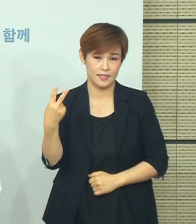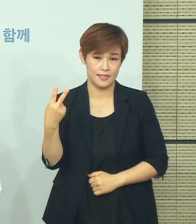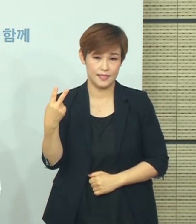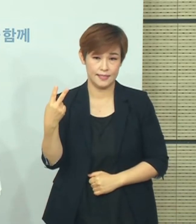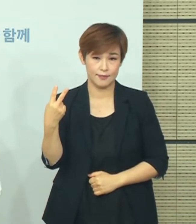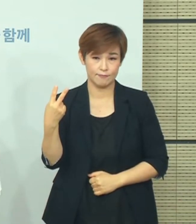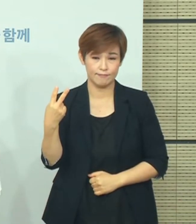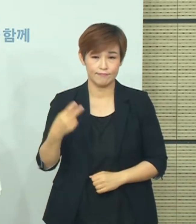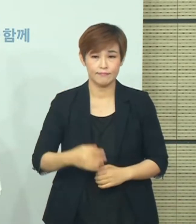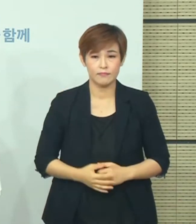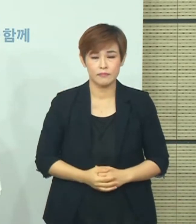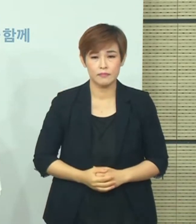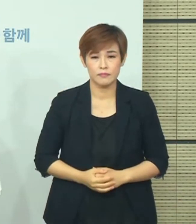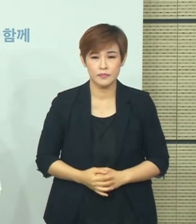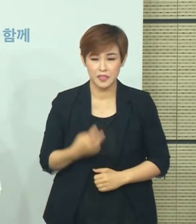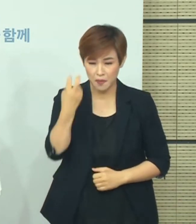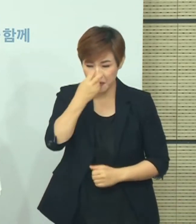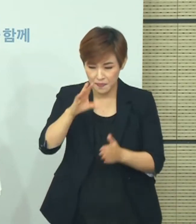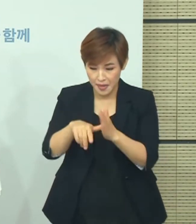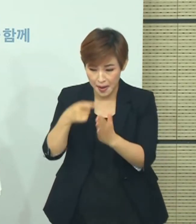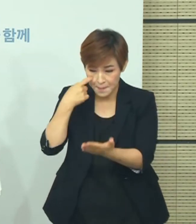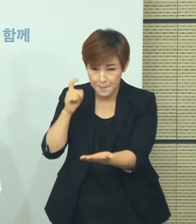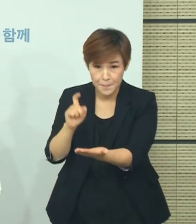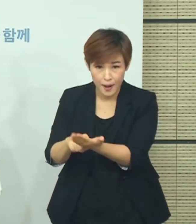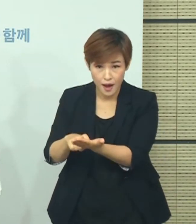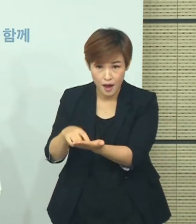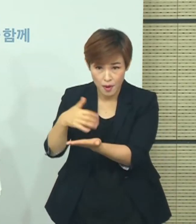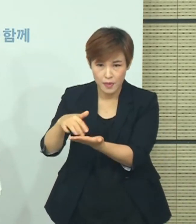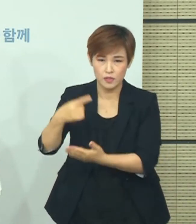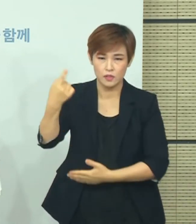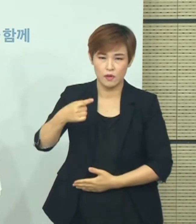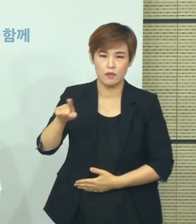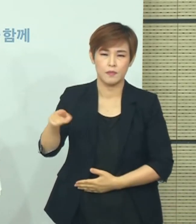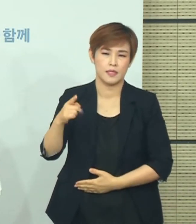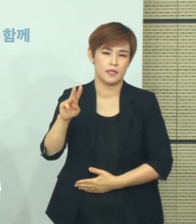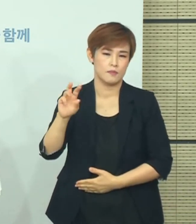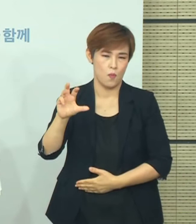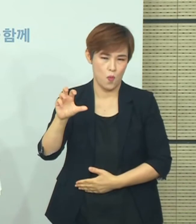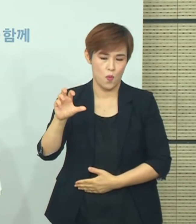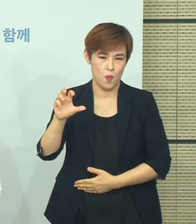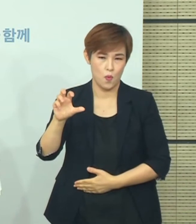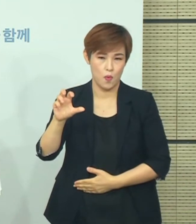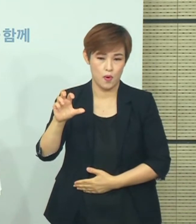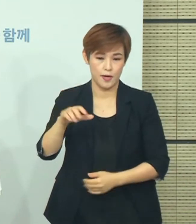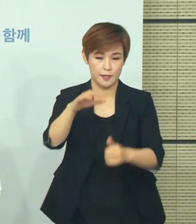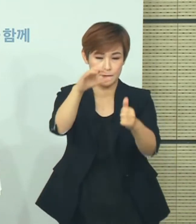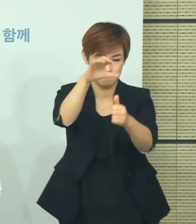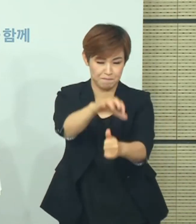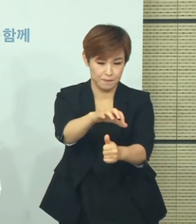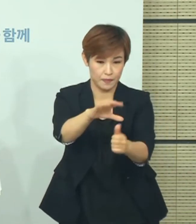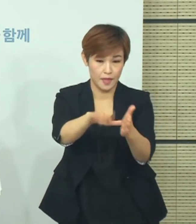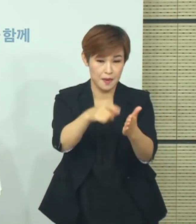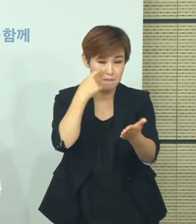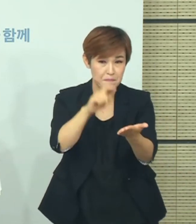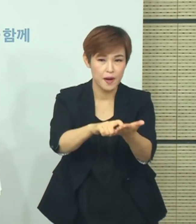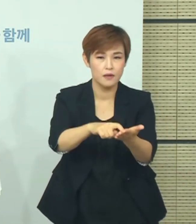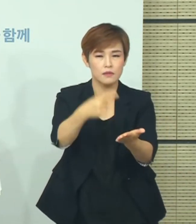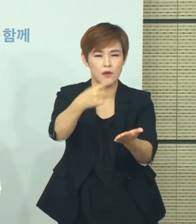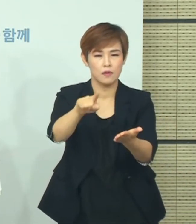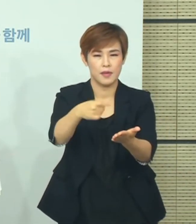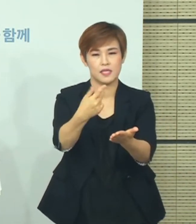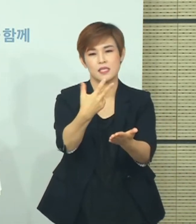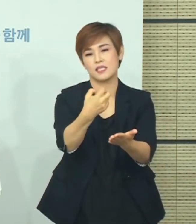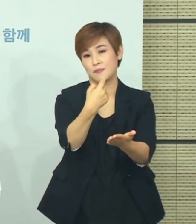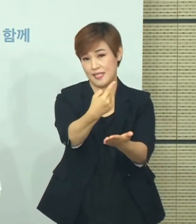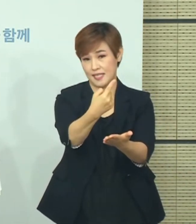762명이었습니다. 검역에서 확인된 경우는 1,135명, 격리 중에 확인된 경우는